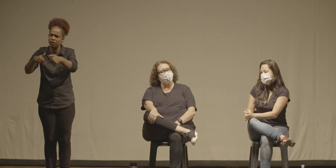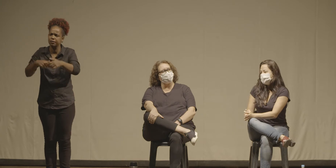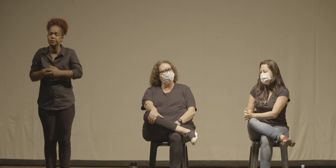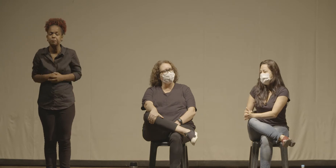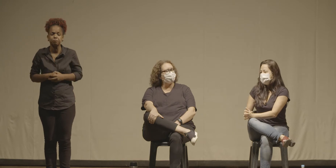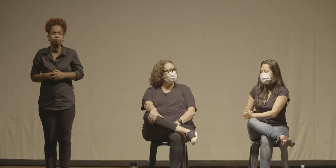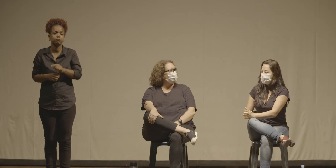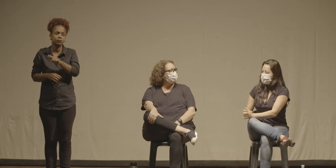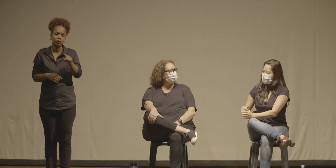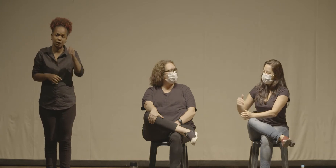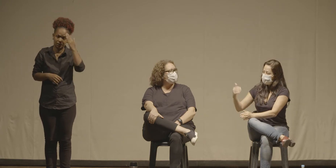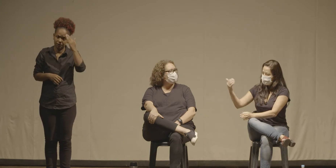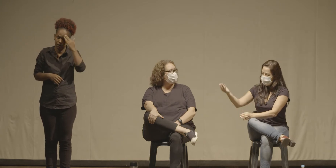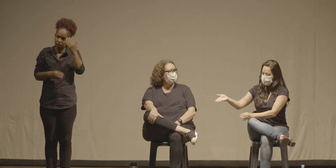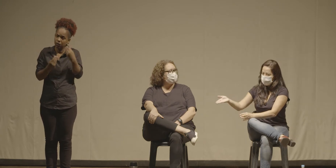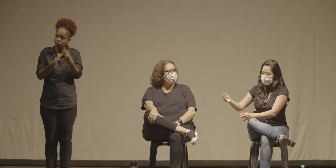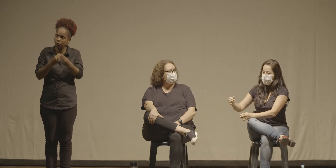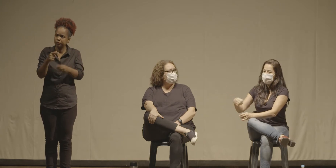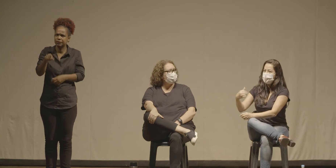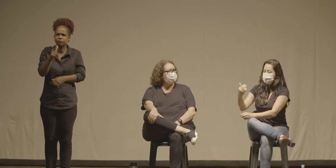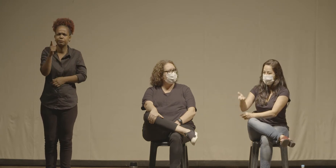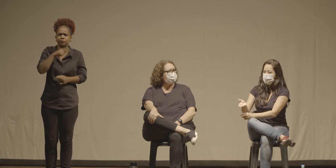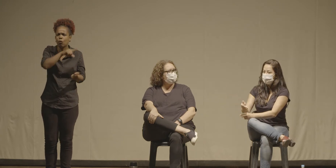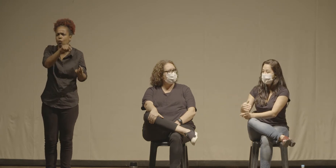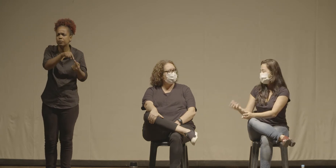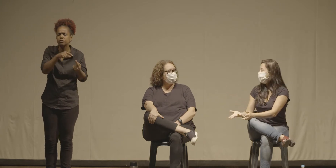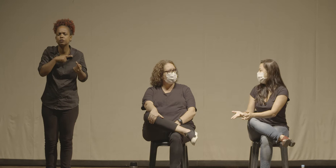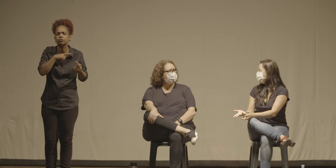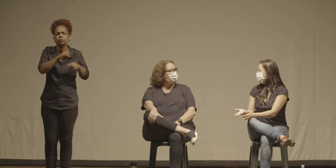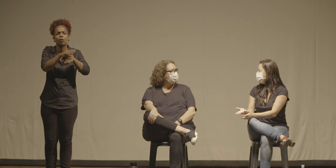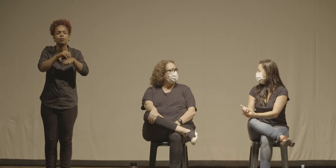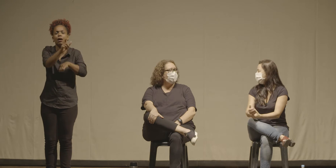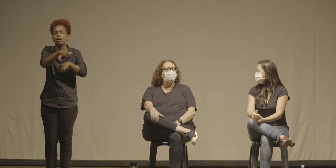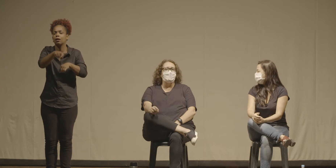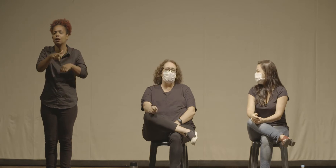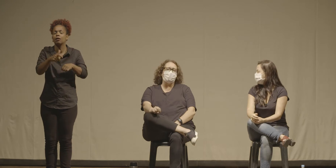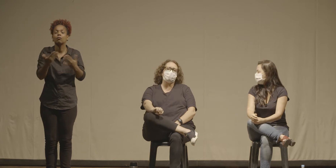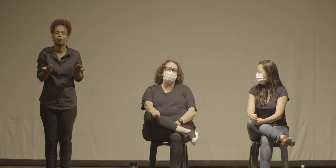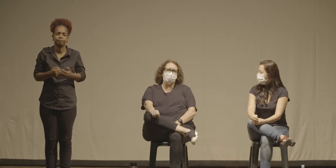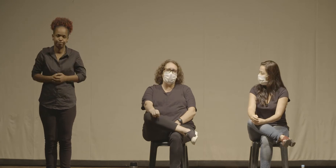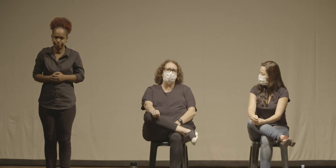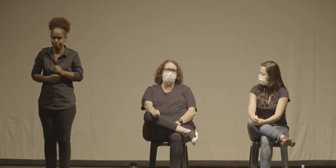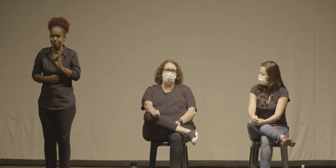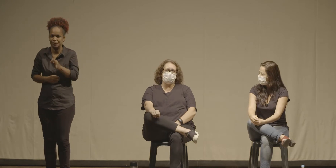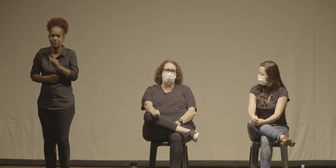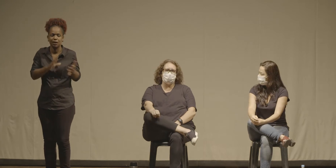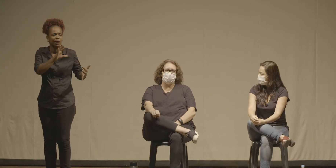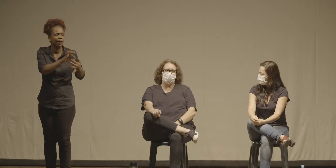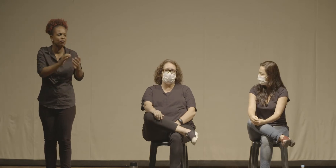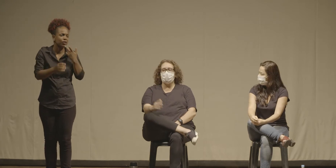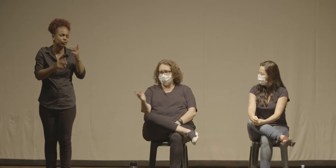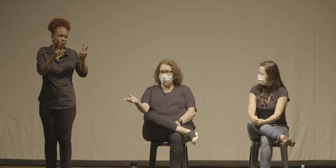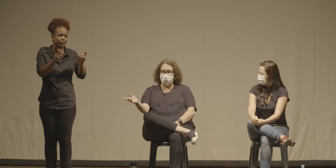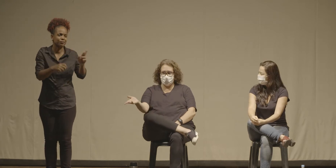E aí é você saber aonde você quer chegar, o que você quer contar e para quem, né? Eu acho que, pegando o gancho aí na